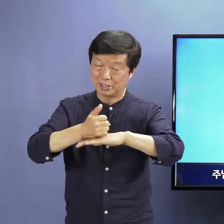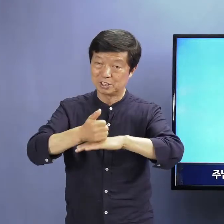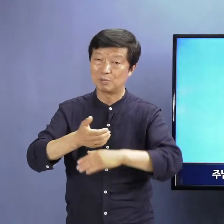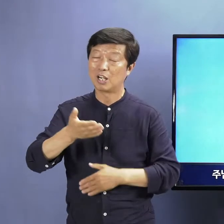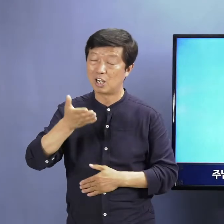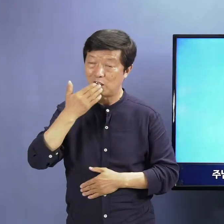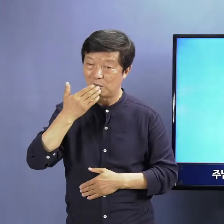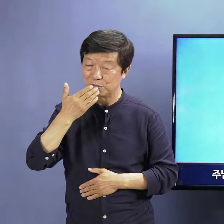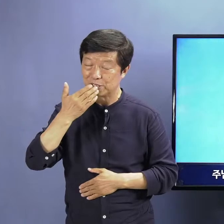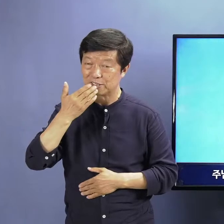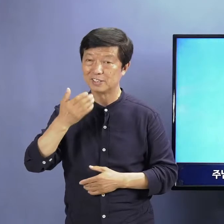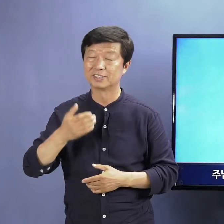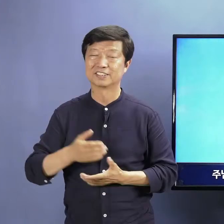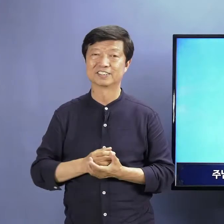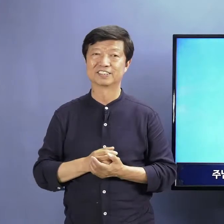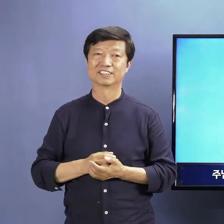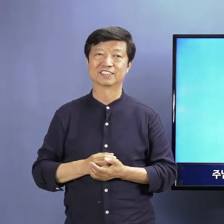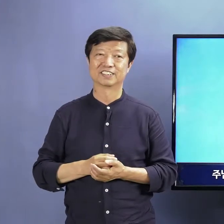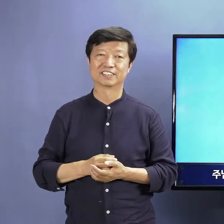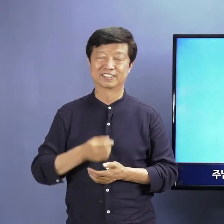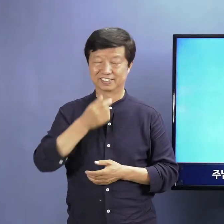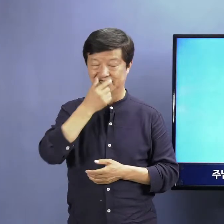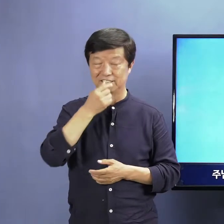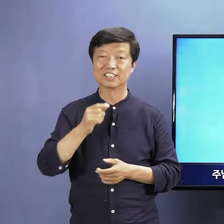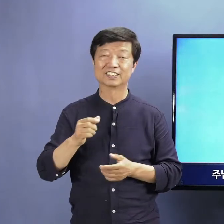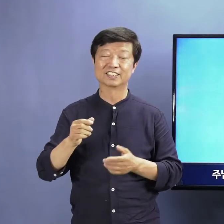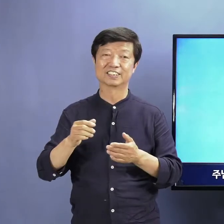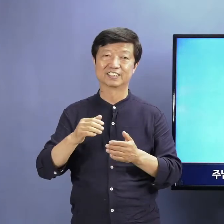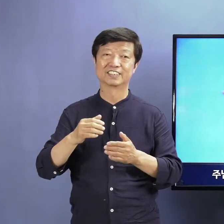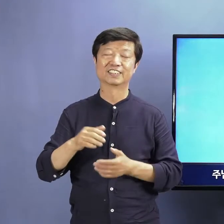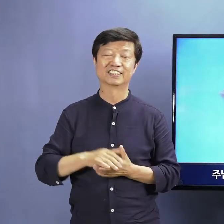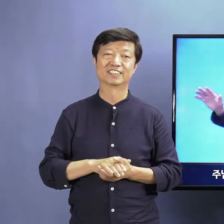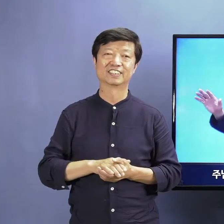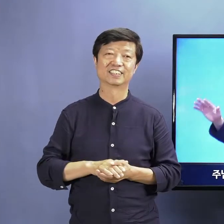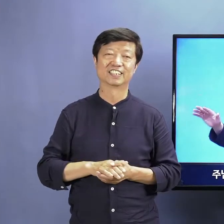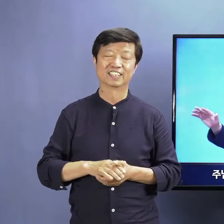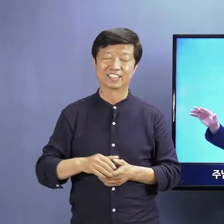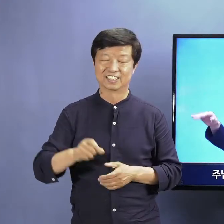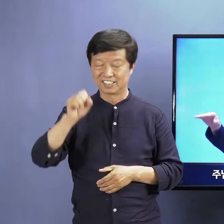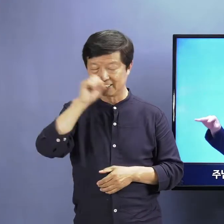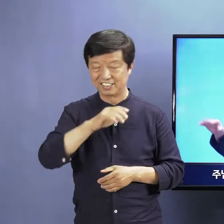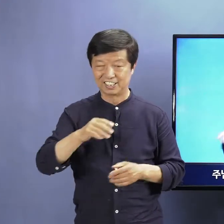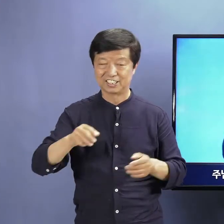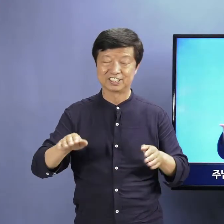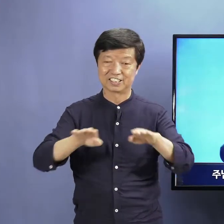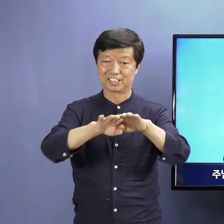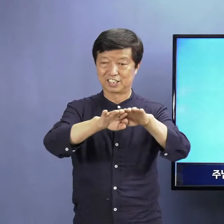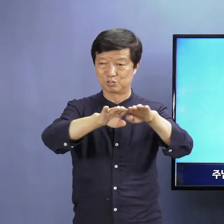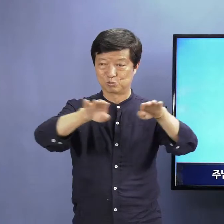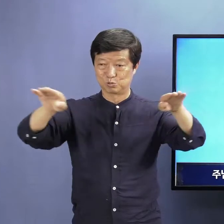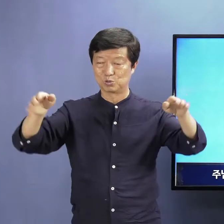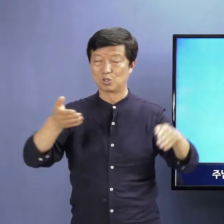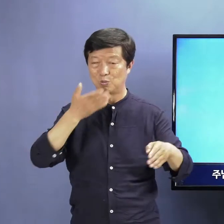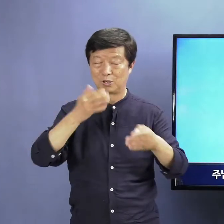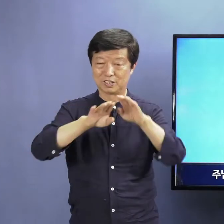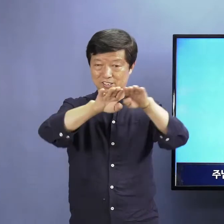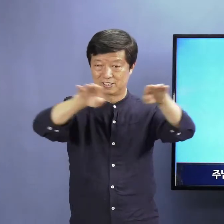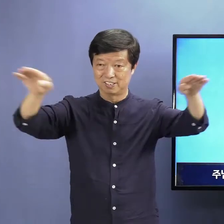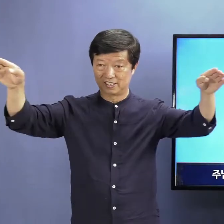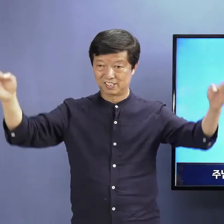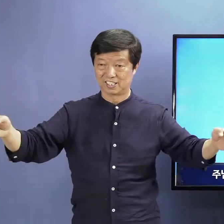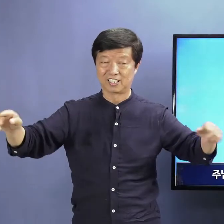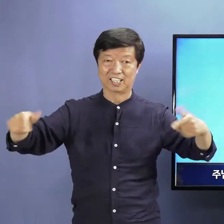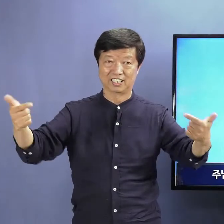클리네예요. 그러니까 그냥 식탁이 아니고 이 클리네는 뭐냐면요,